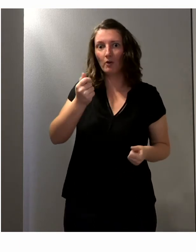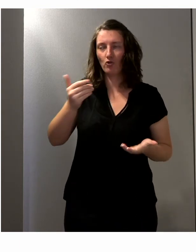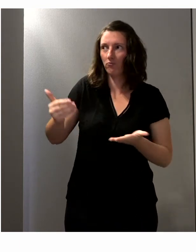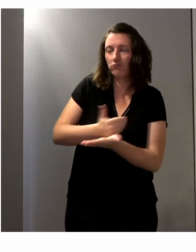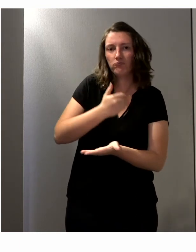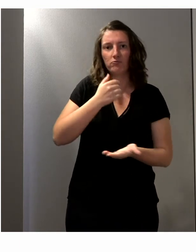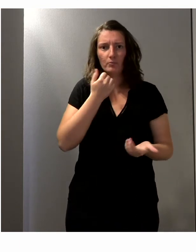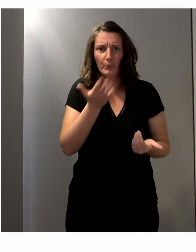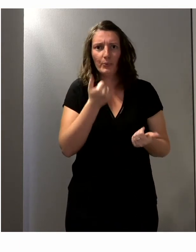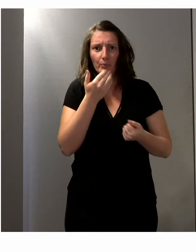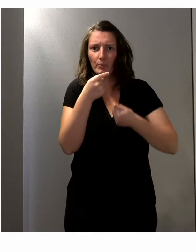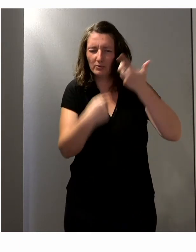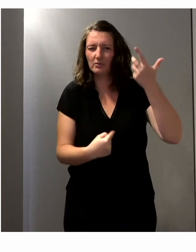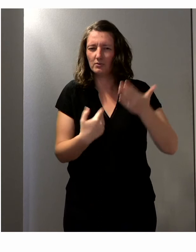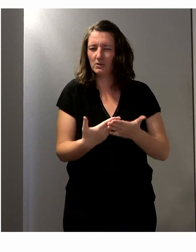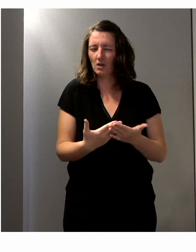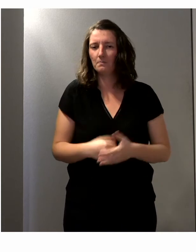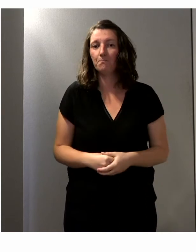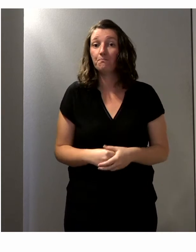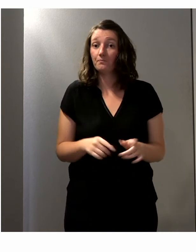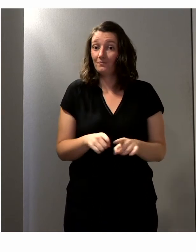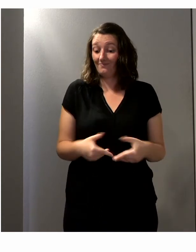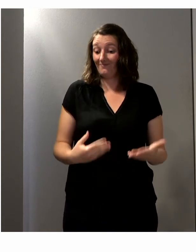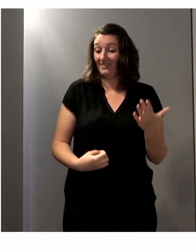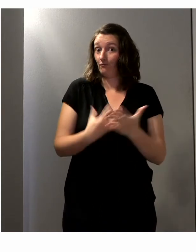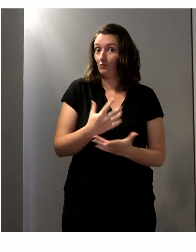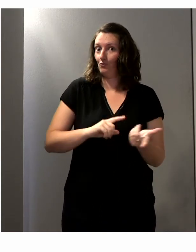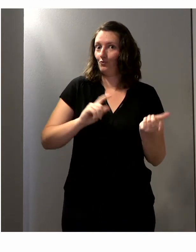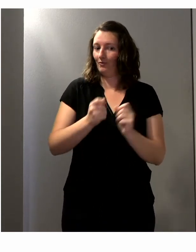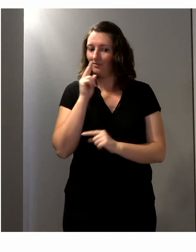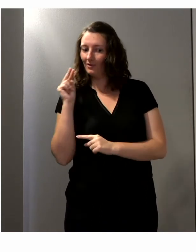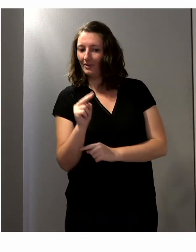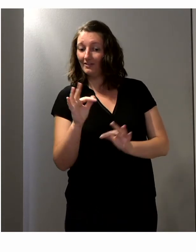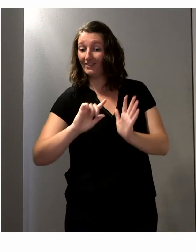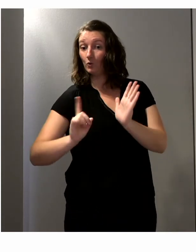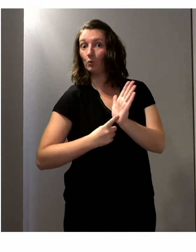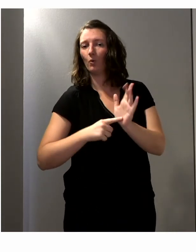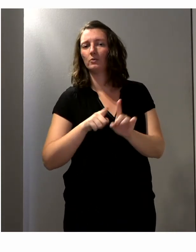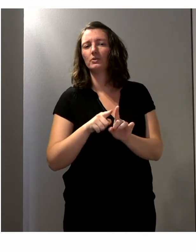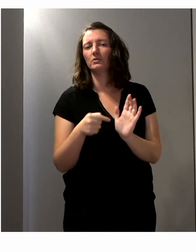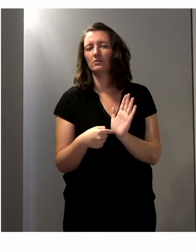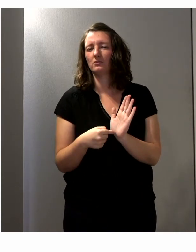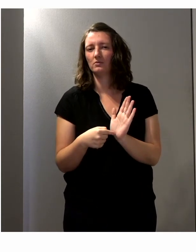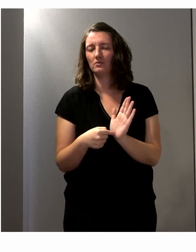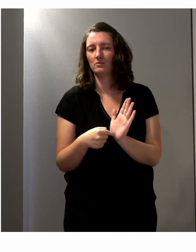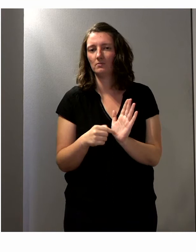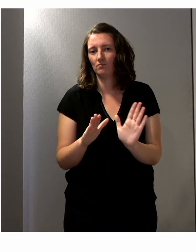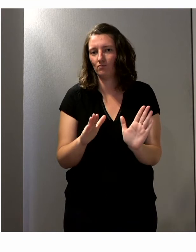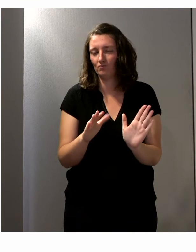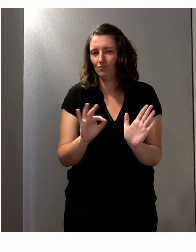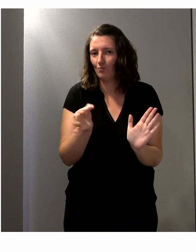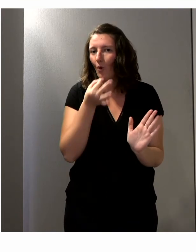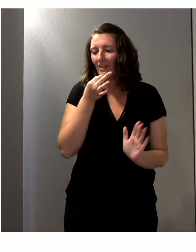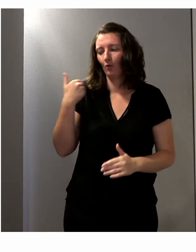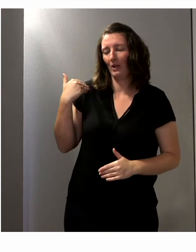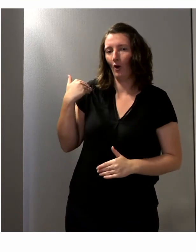pouvoir avoir des revenus suffisants. Et puis, c'est une approche en termes de droit. Et je rebondis